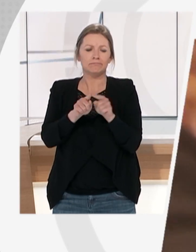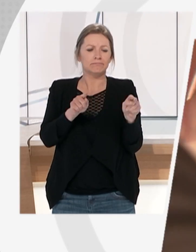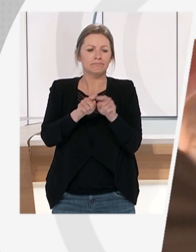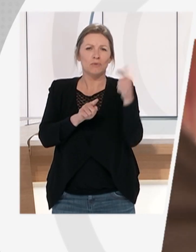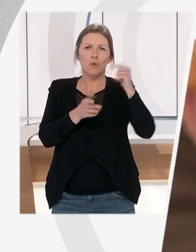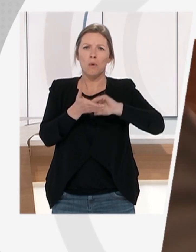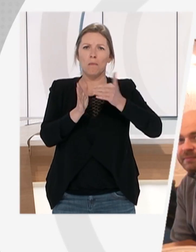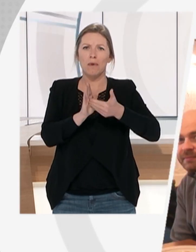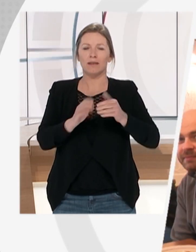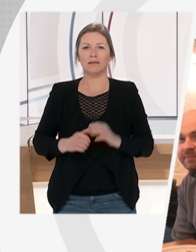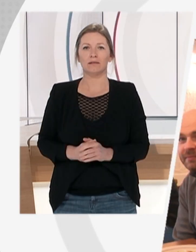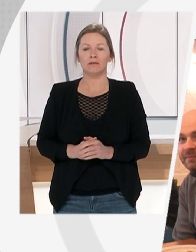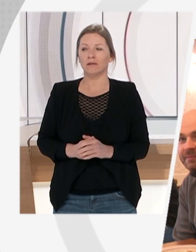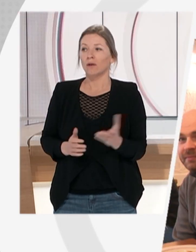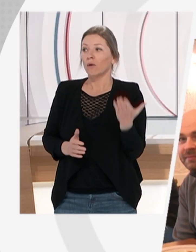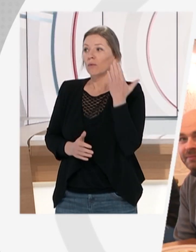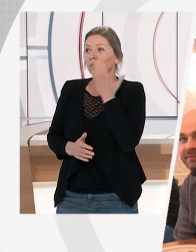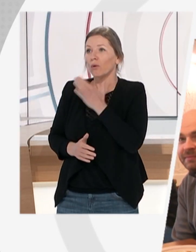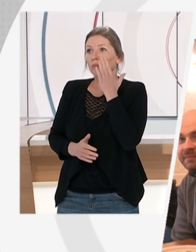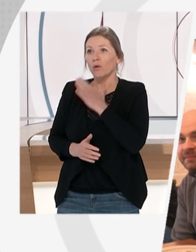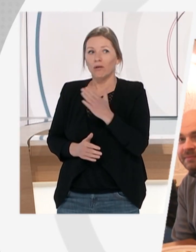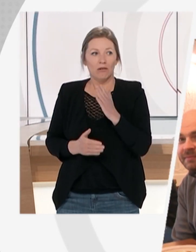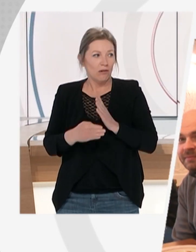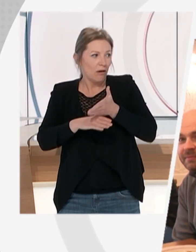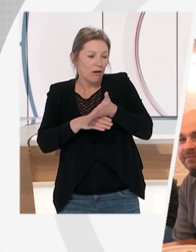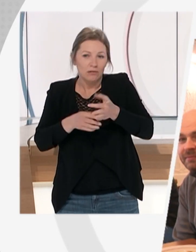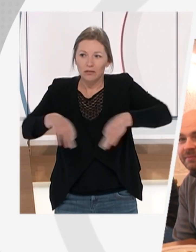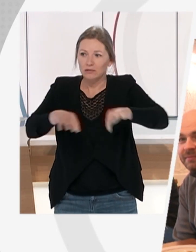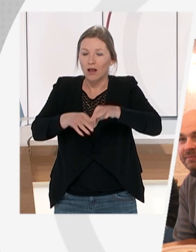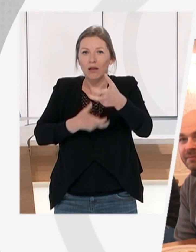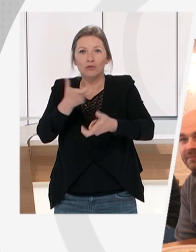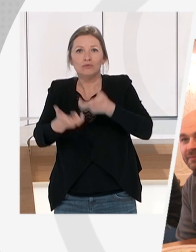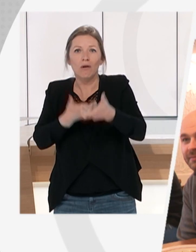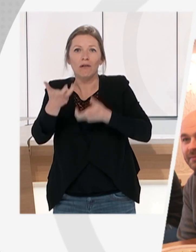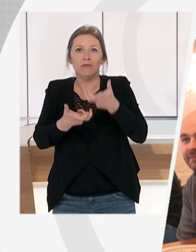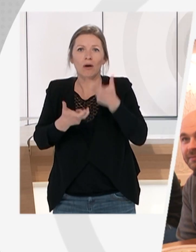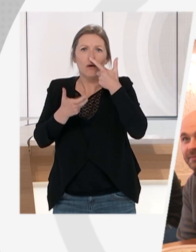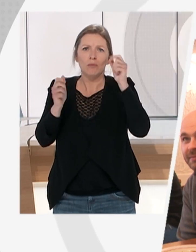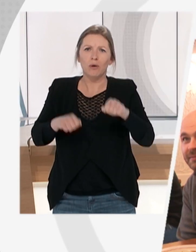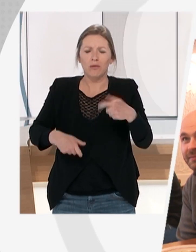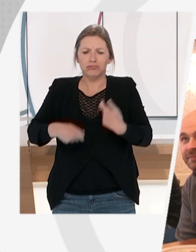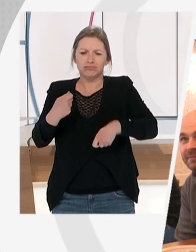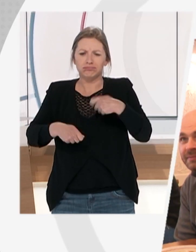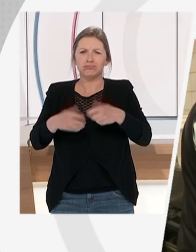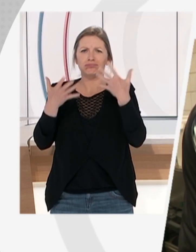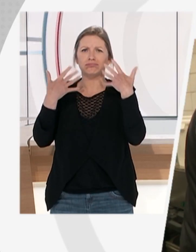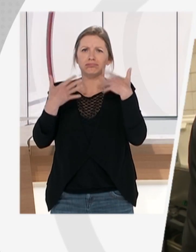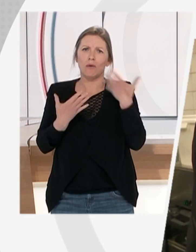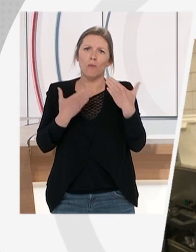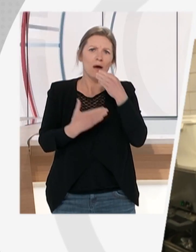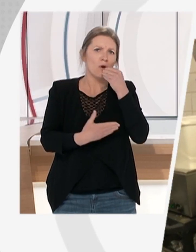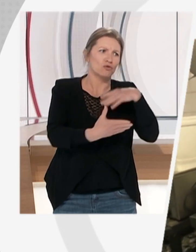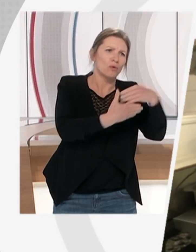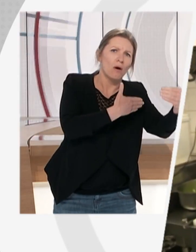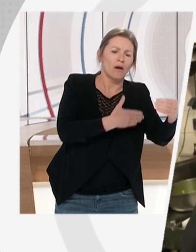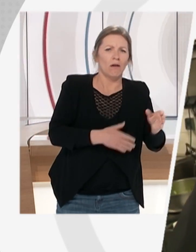C'est plus confortable de manger au chaud. Puis au moins on retrouve un moment de détente mieux que dans les cabanes.